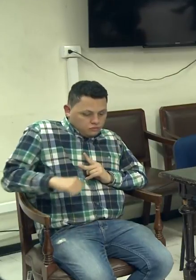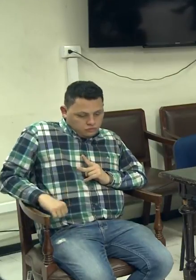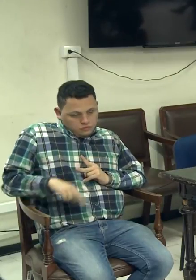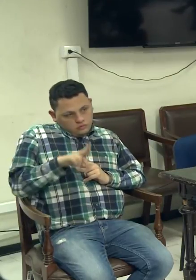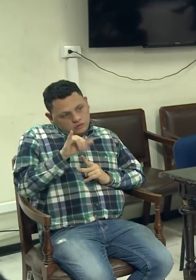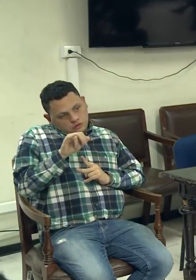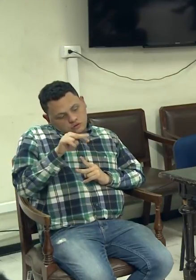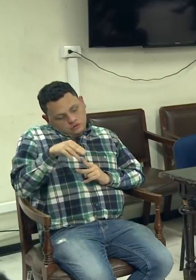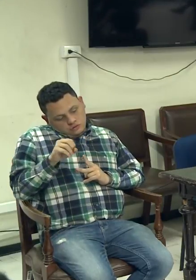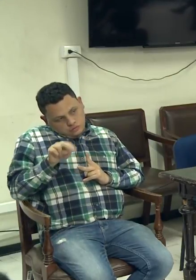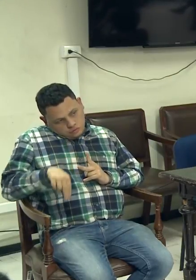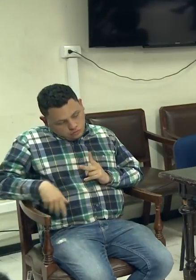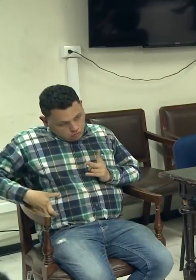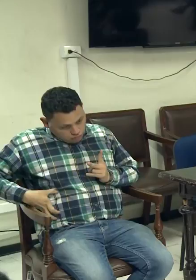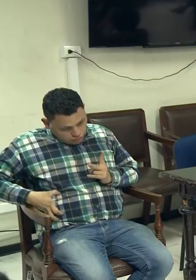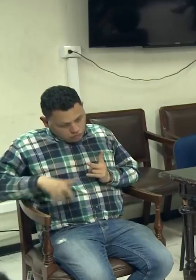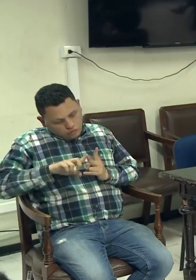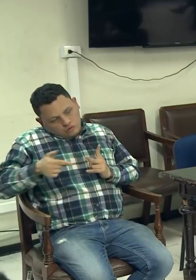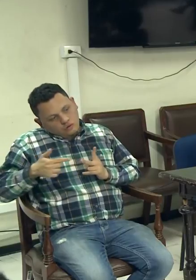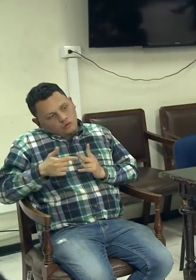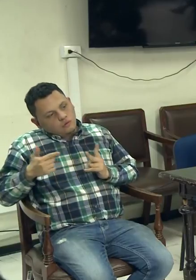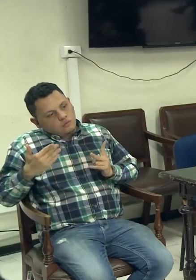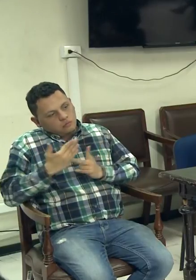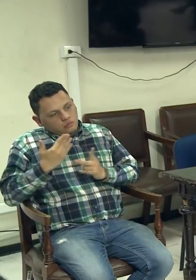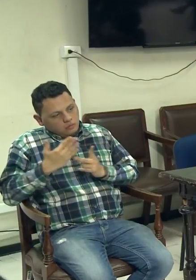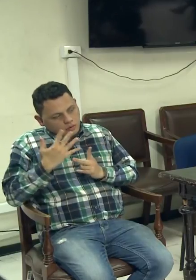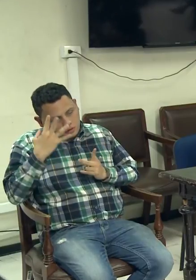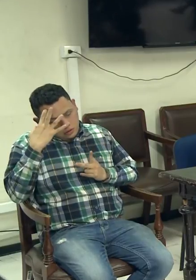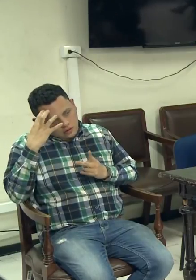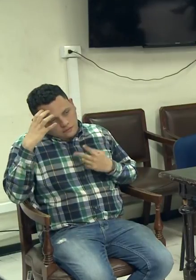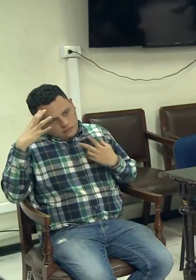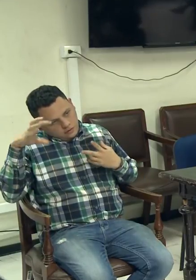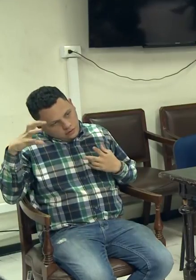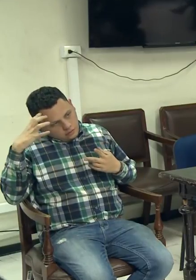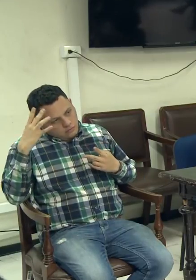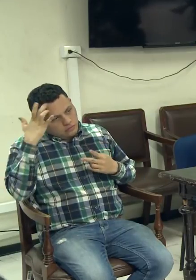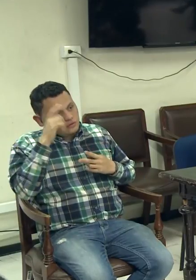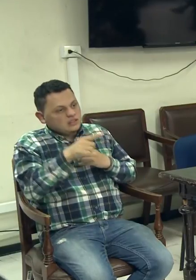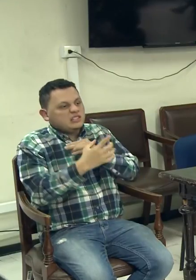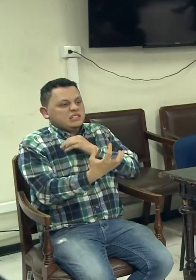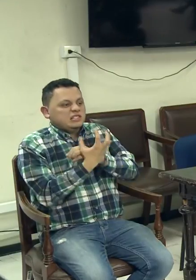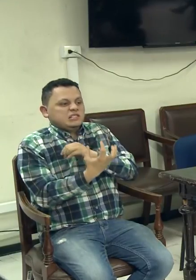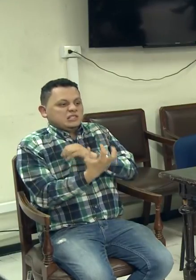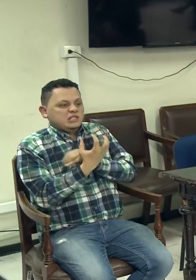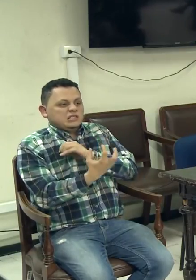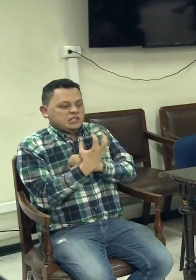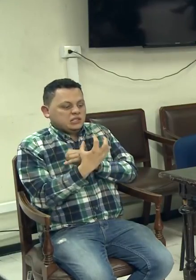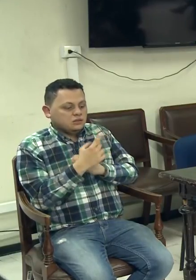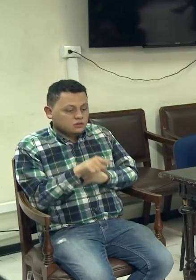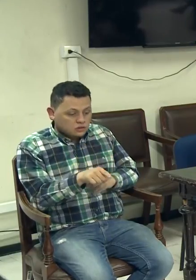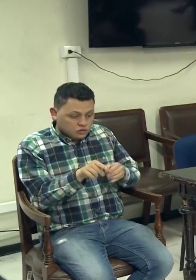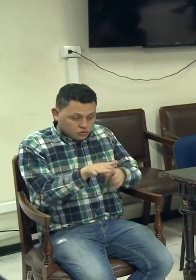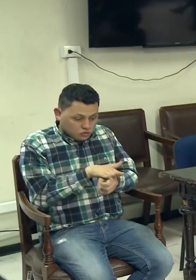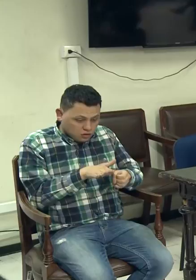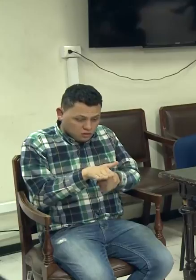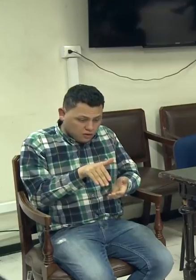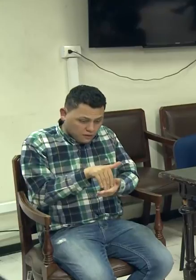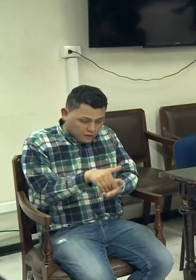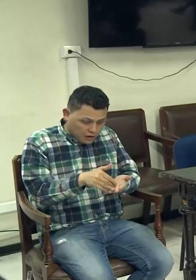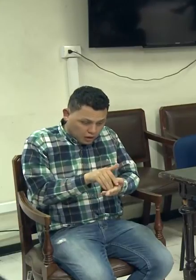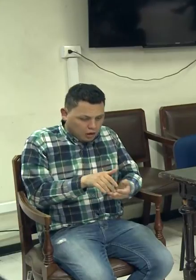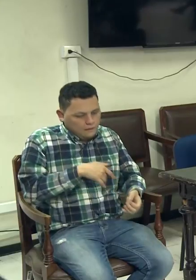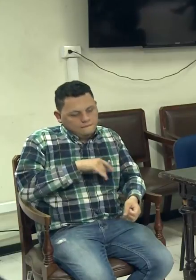la otra que había tenido un problema cerebral porque él acusaba mujeres en situación de